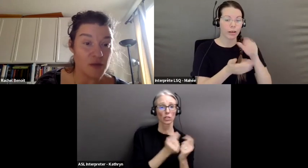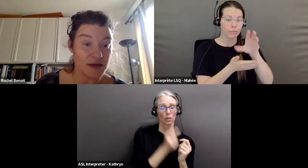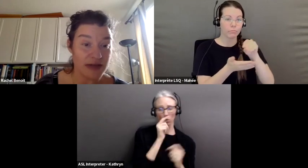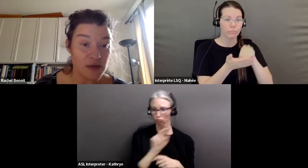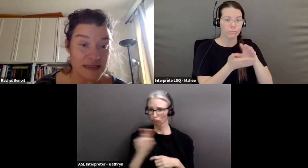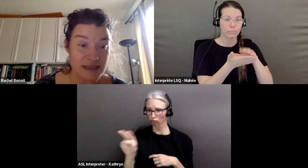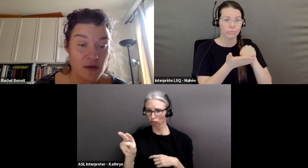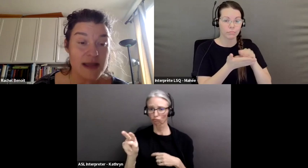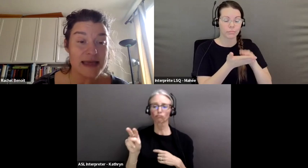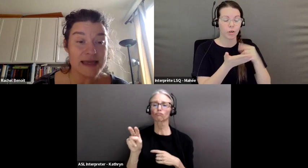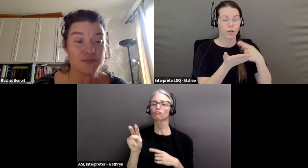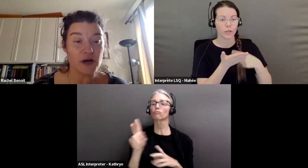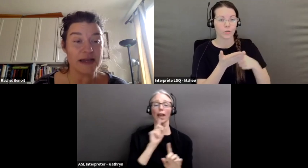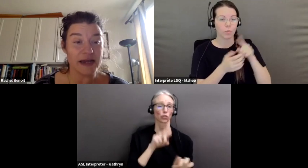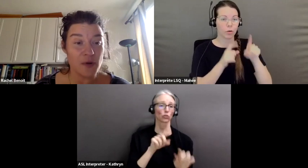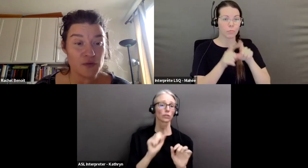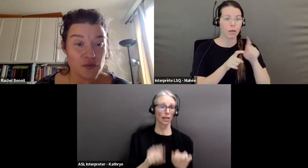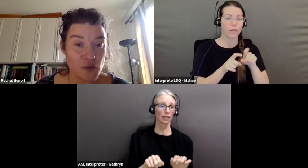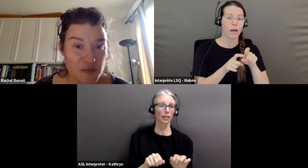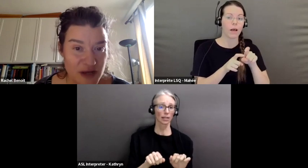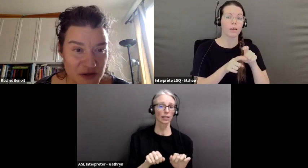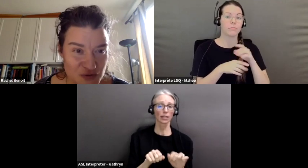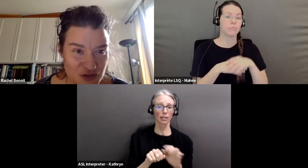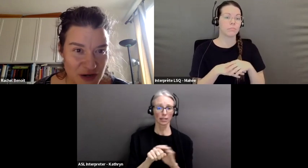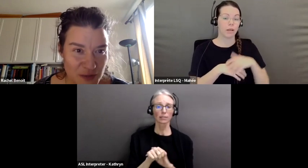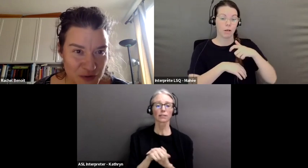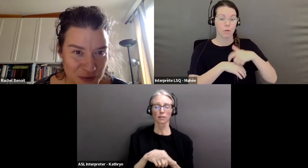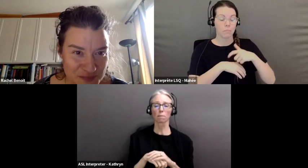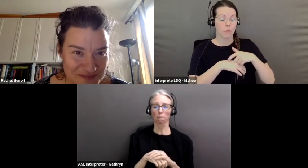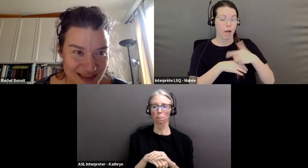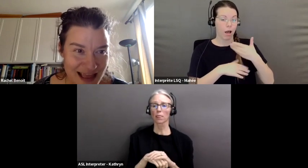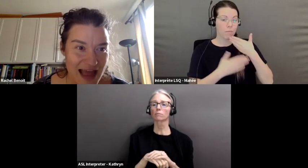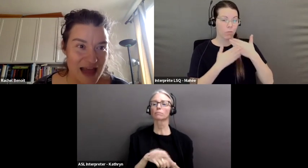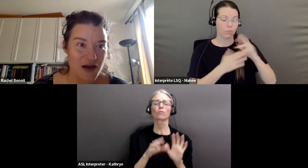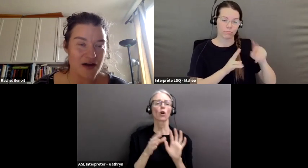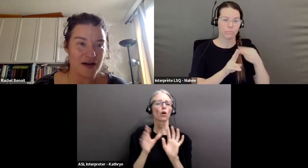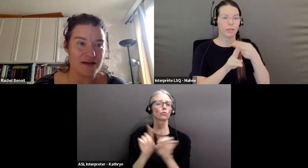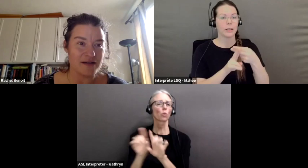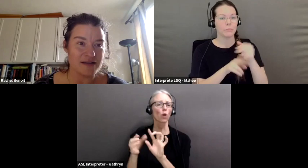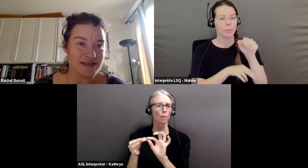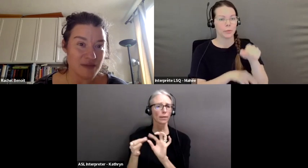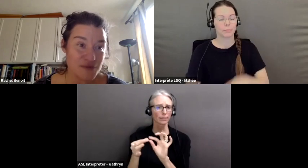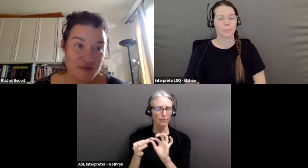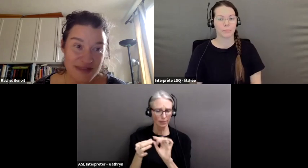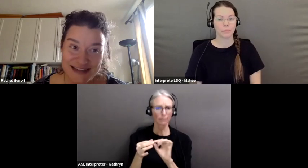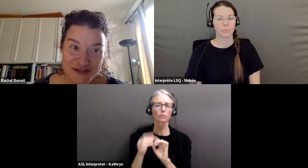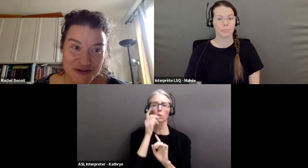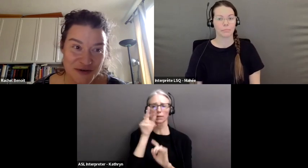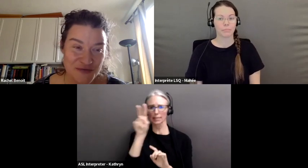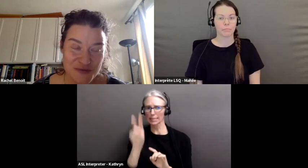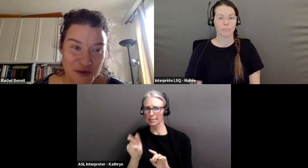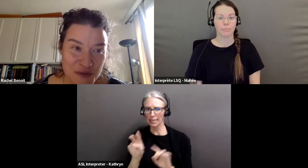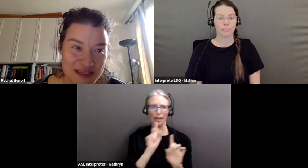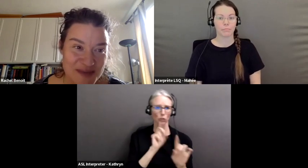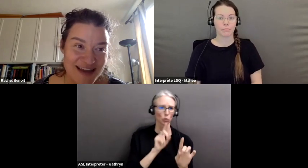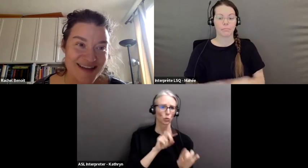de vos commentaires ou questions et pourra y répondre au moment jugé opportun. Alors, sans plus tarder, je